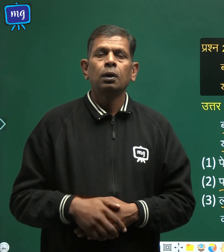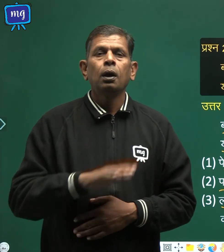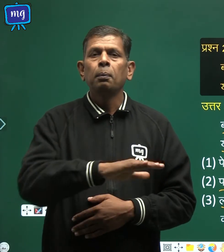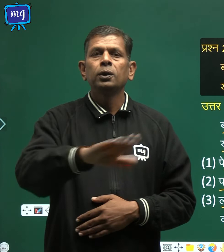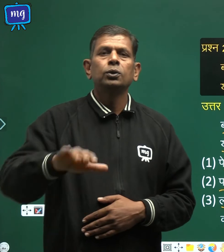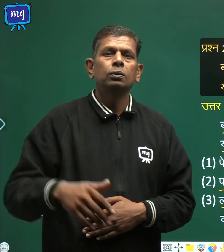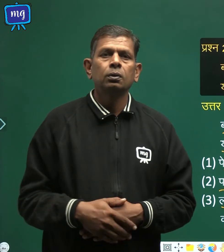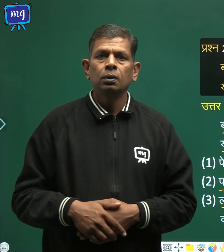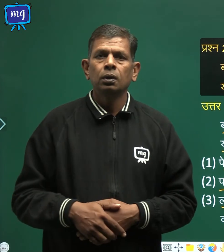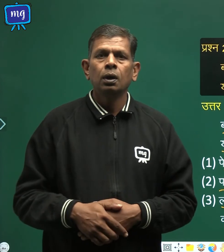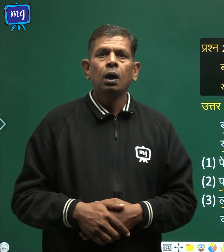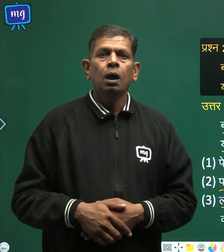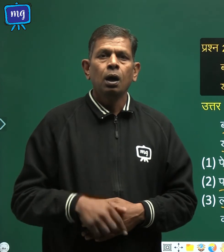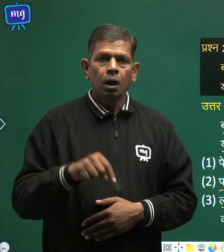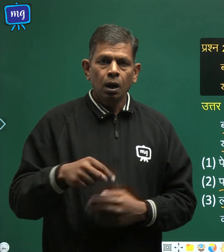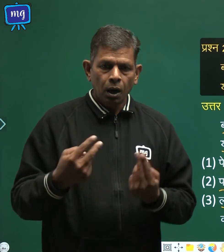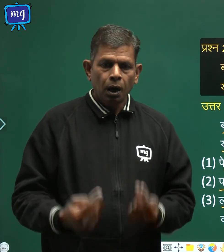बच्चों, अब हमने